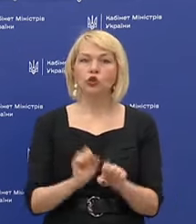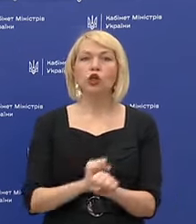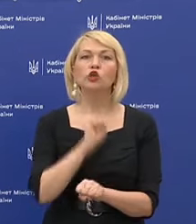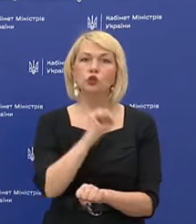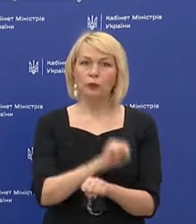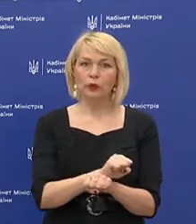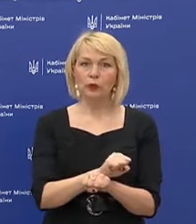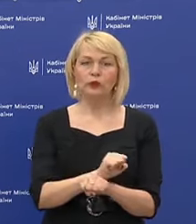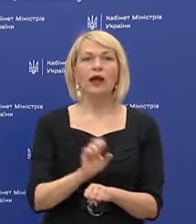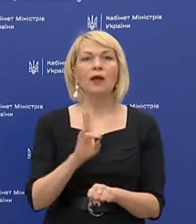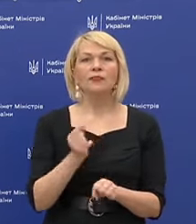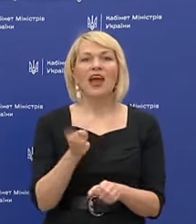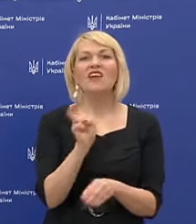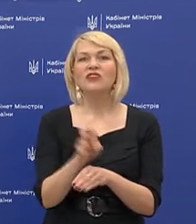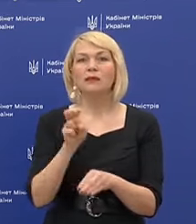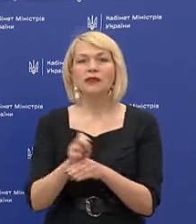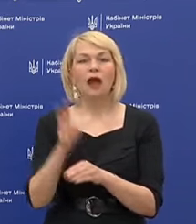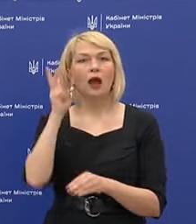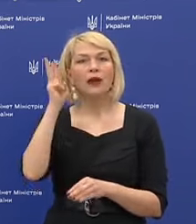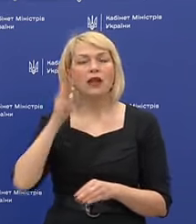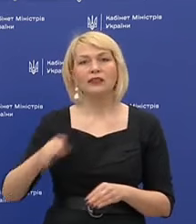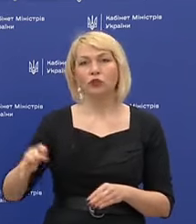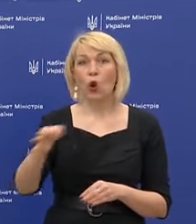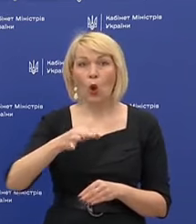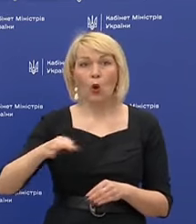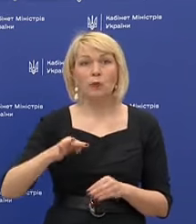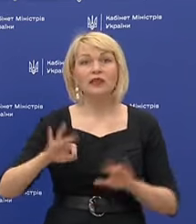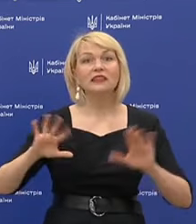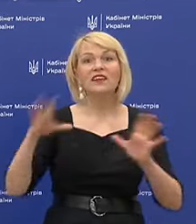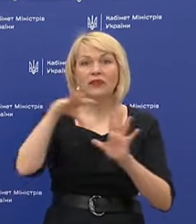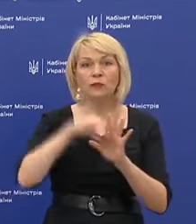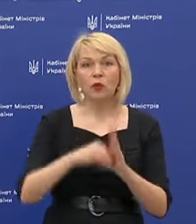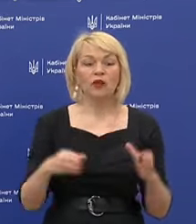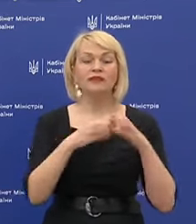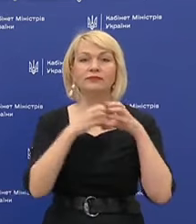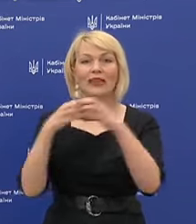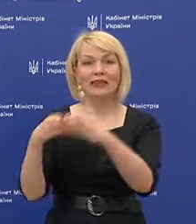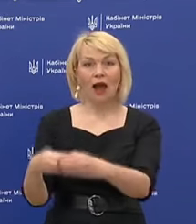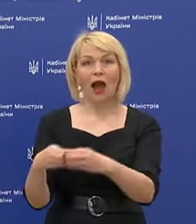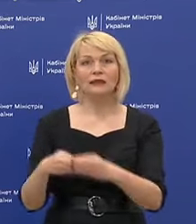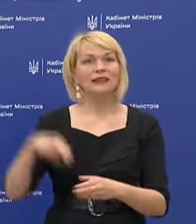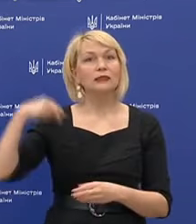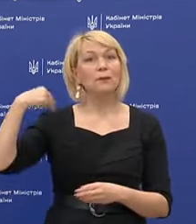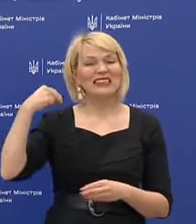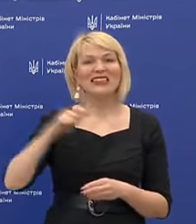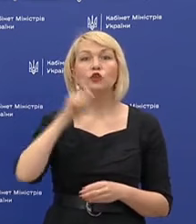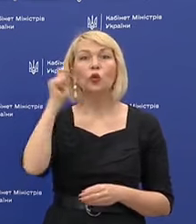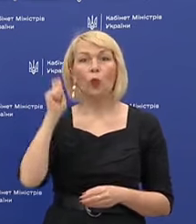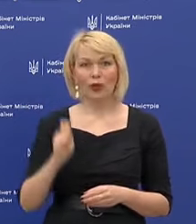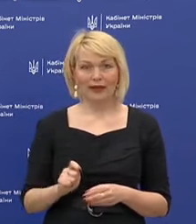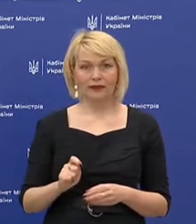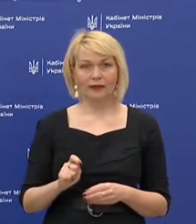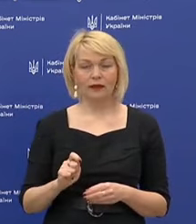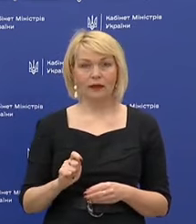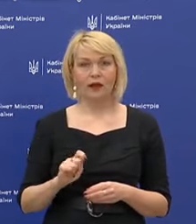на відвідуванні Хмельницької області, яка відбулася в складі делегації з президентом України.